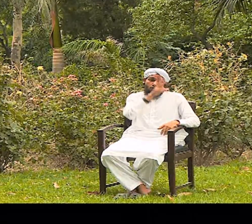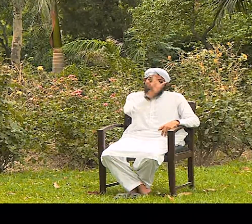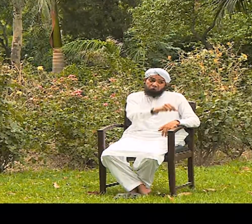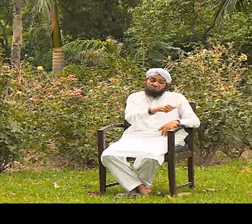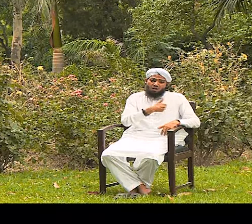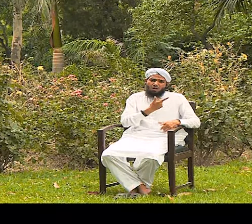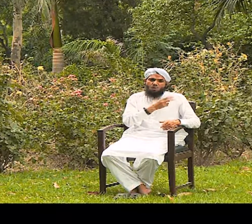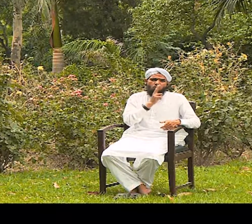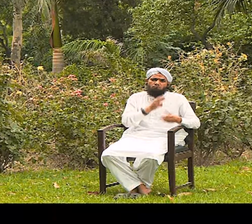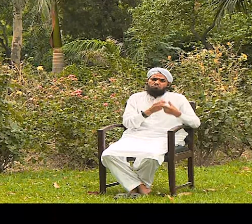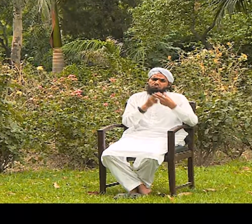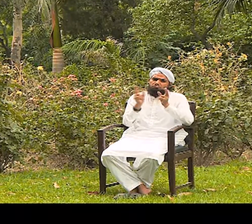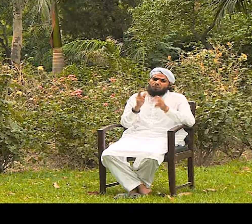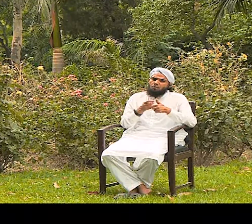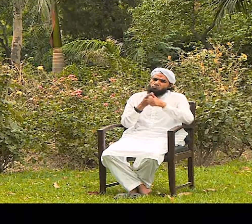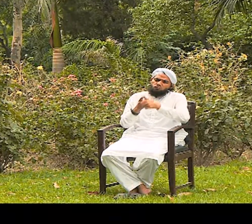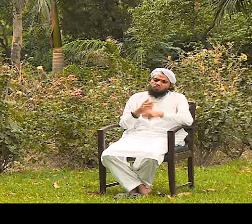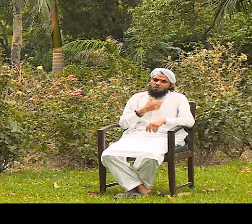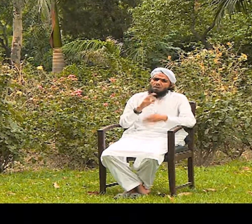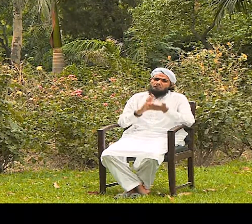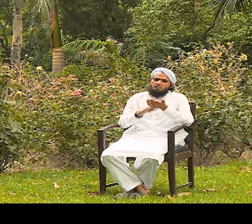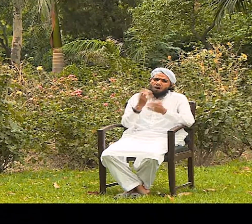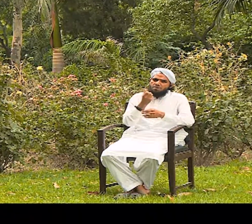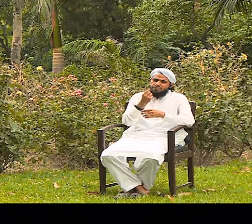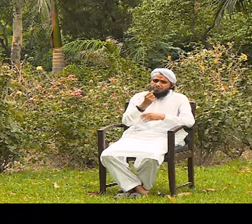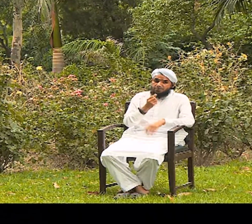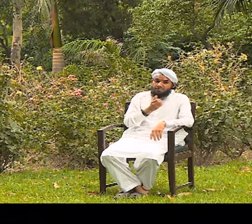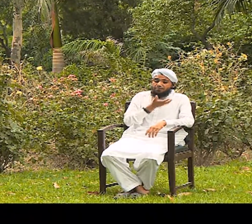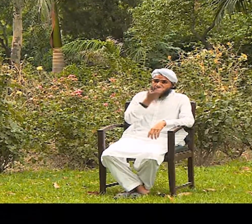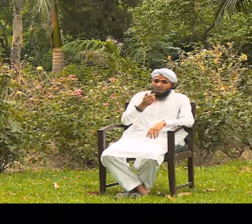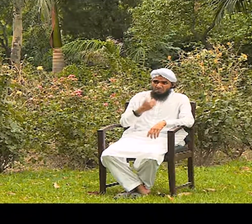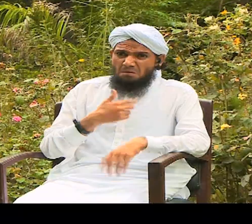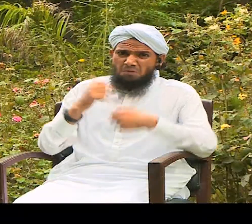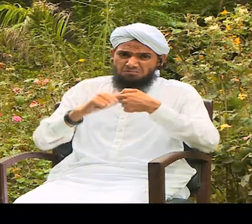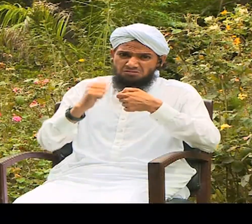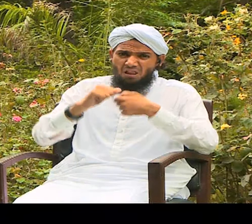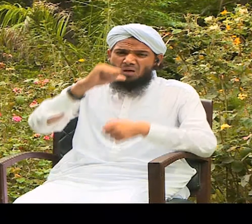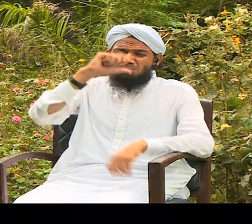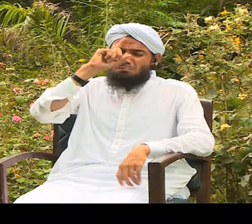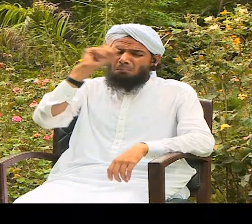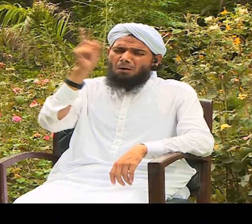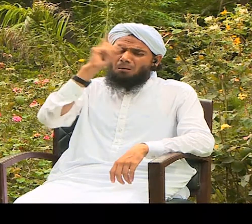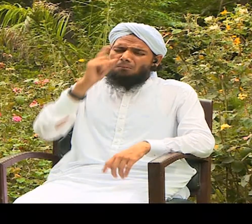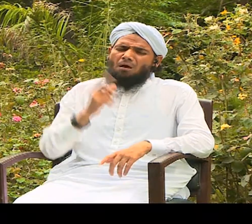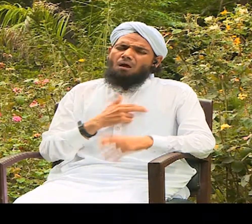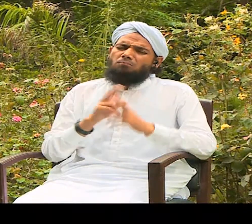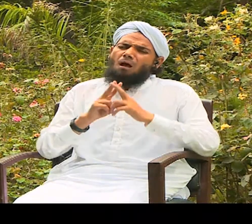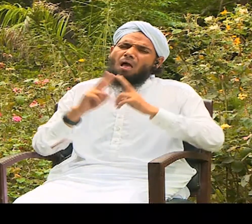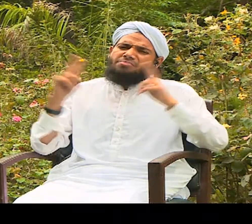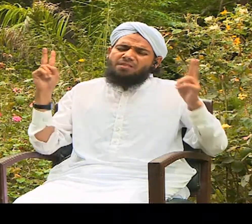بھگت رہے ہو۔ تو وہ کہنے لگا اے مالک بن دینار رحمت اللہ علیہ، میں شراب کا عادی تھا اور ہر وقت